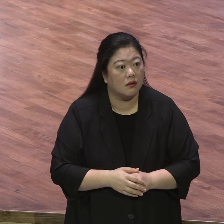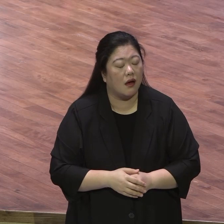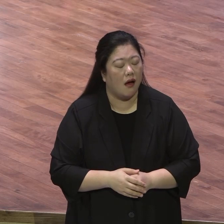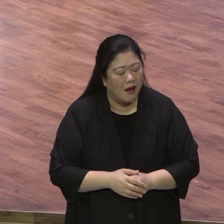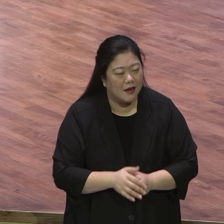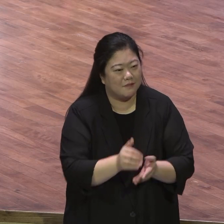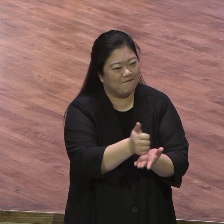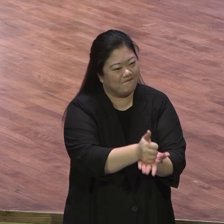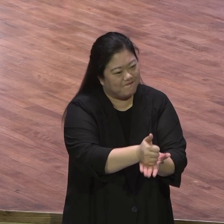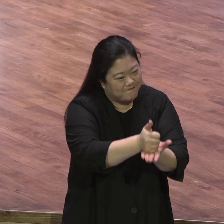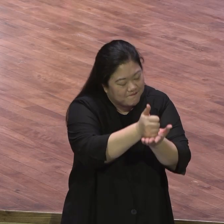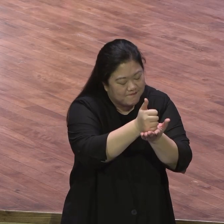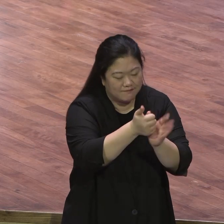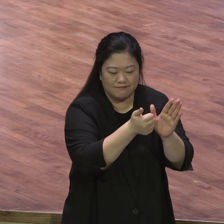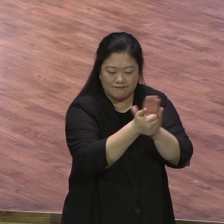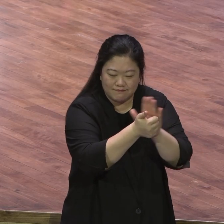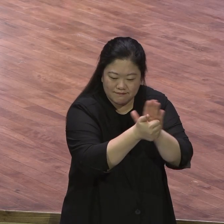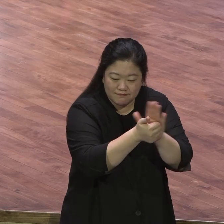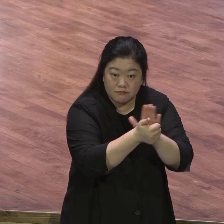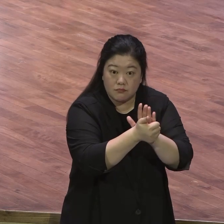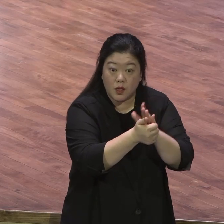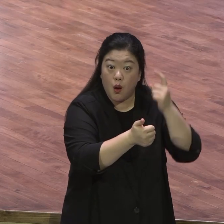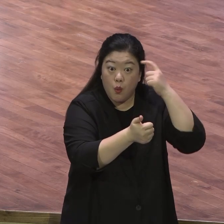짓을 하지 않겠어요 하나님 두려웠어요